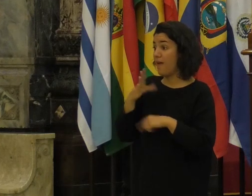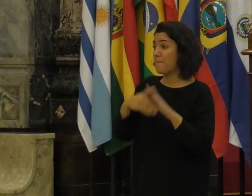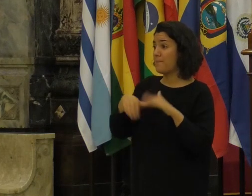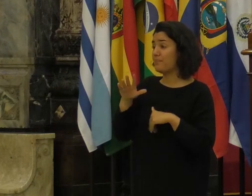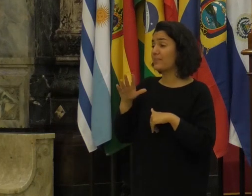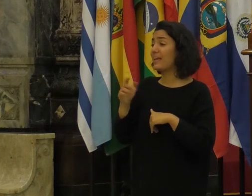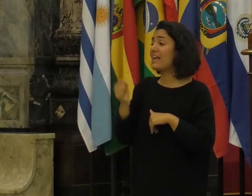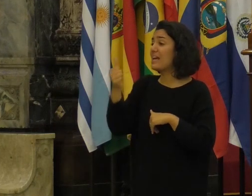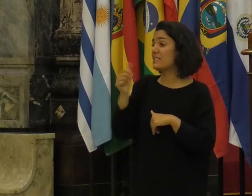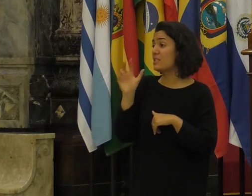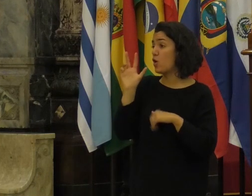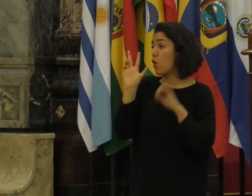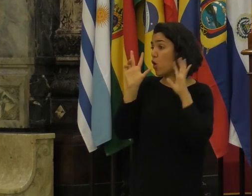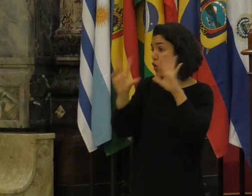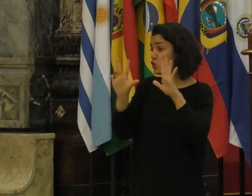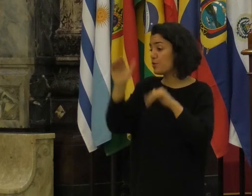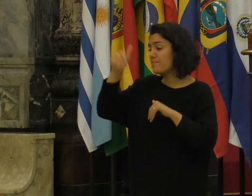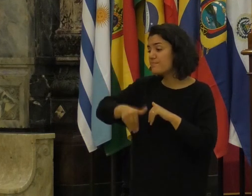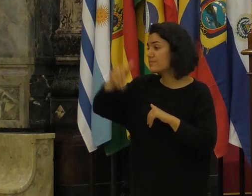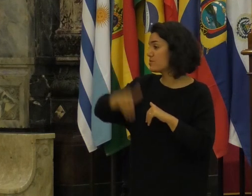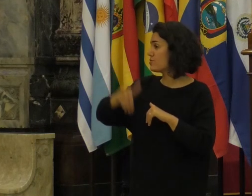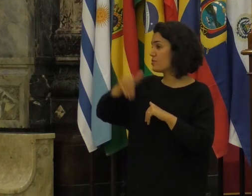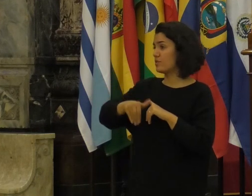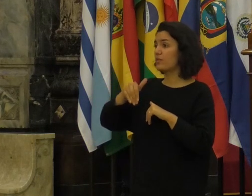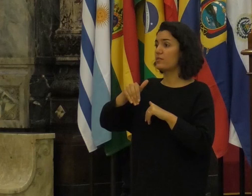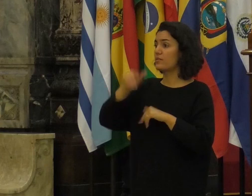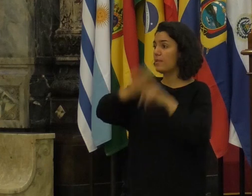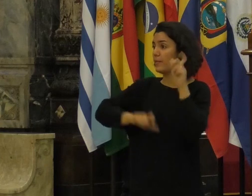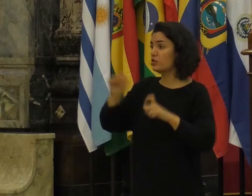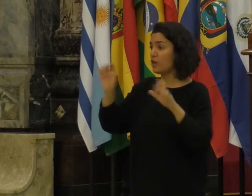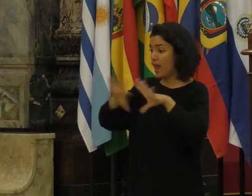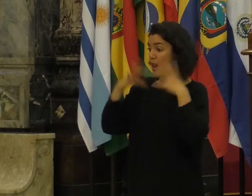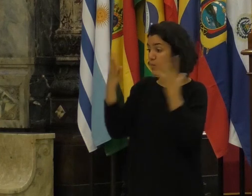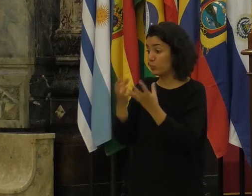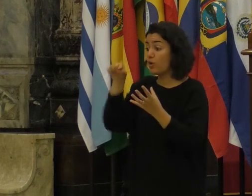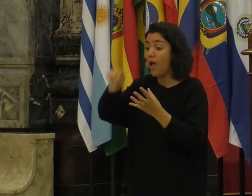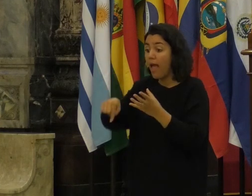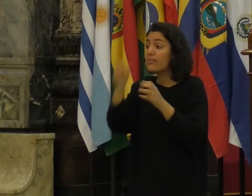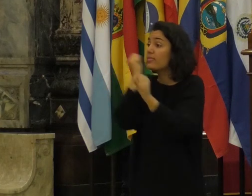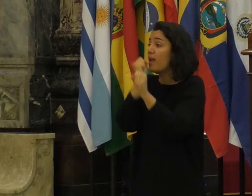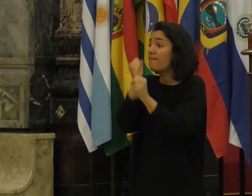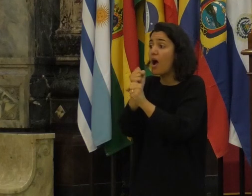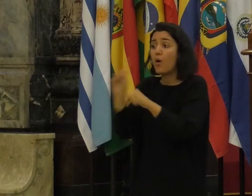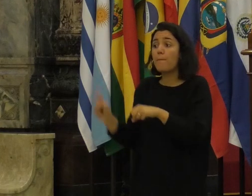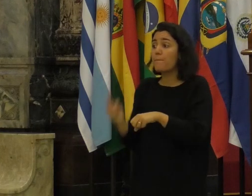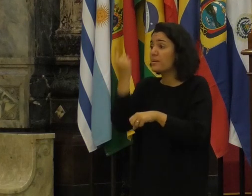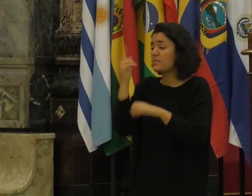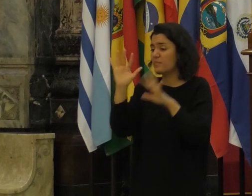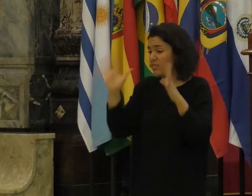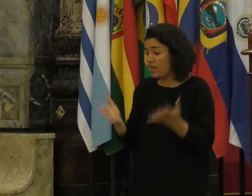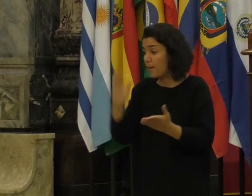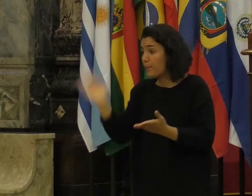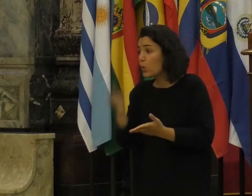personas en el mundo cuya principal actividad laboral cotidiana está dedicada a la producción de